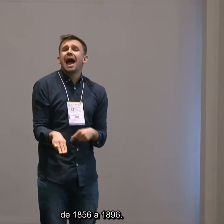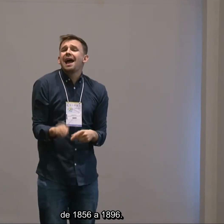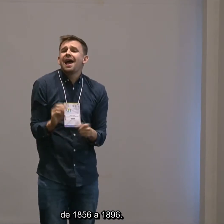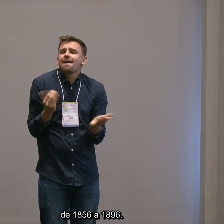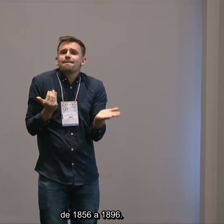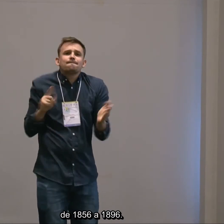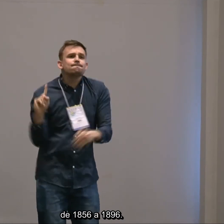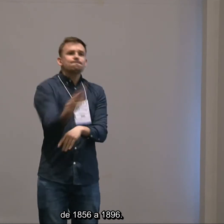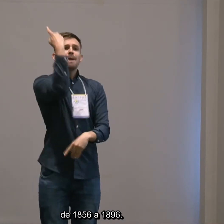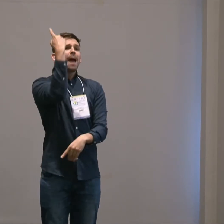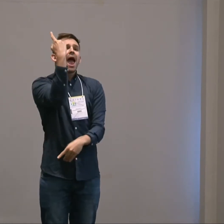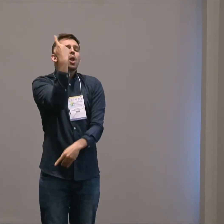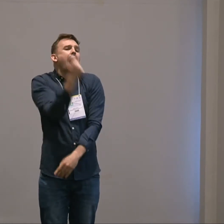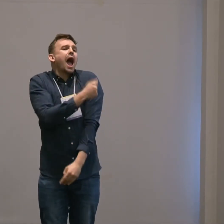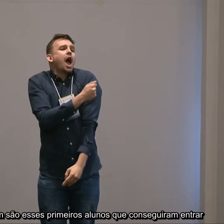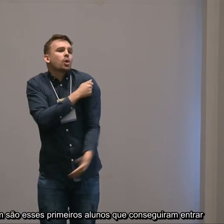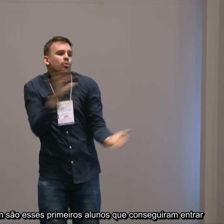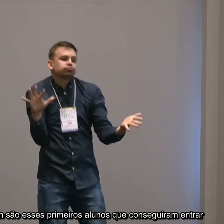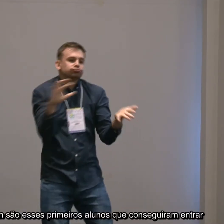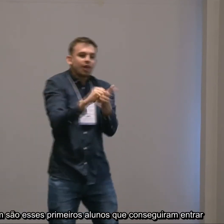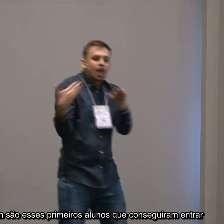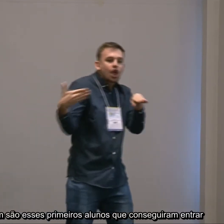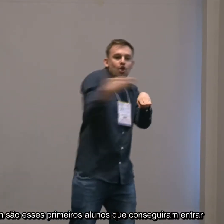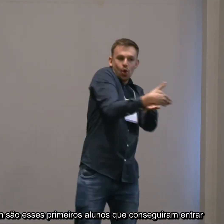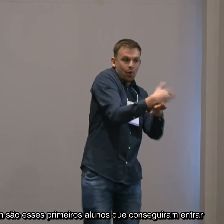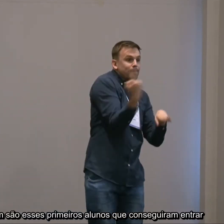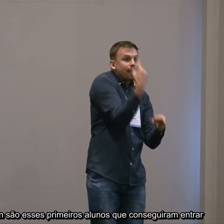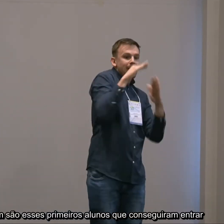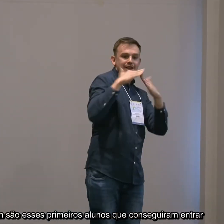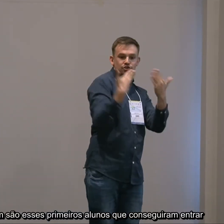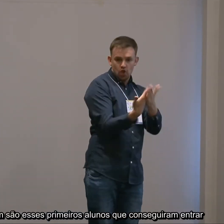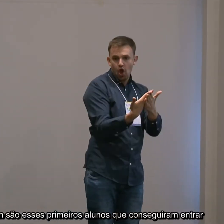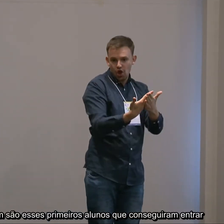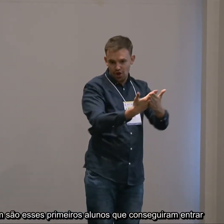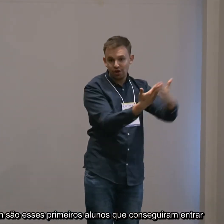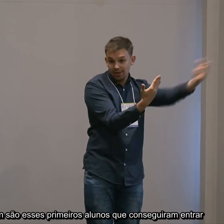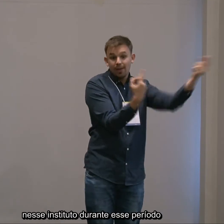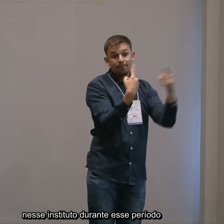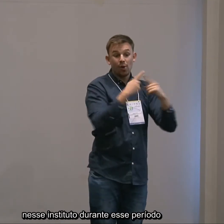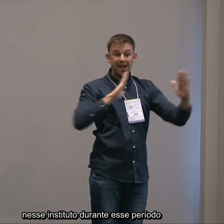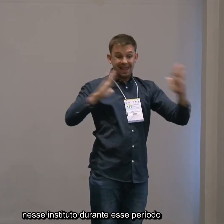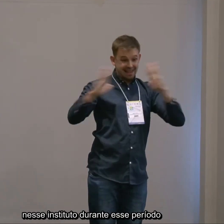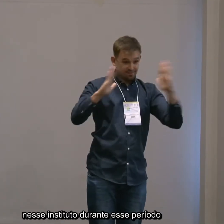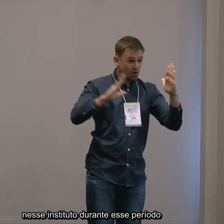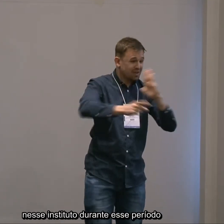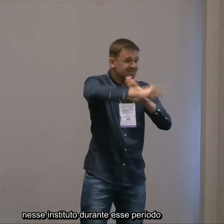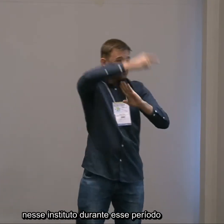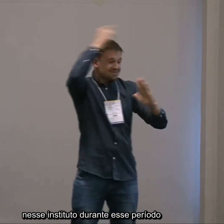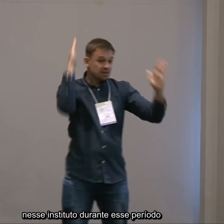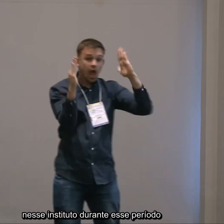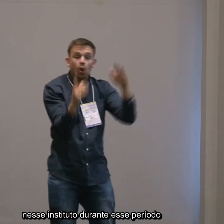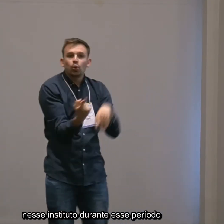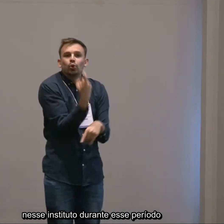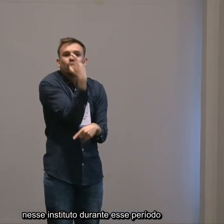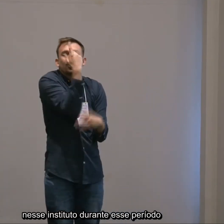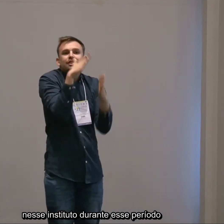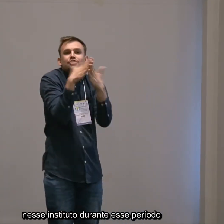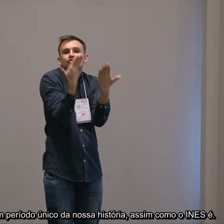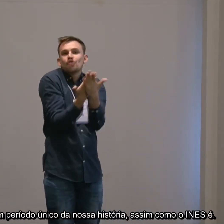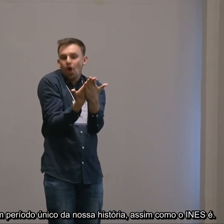a 1896 quem são esses primeiros alunos que conseguiram entrar nesse instituto durante esse período que é um